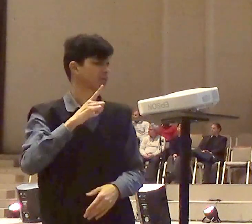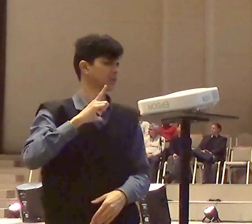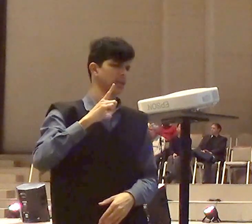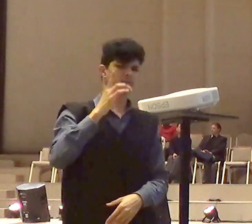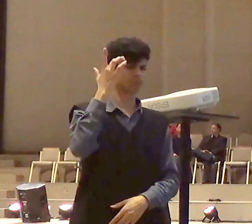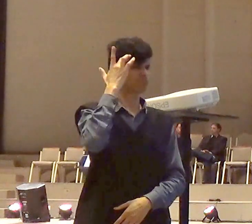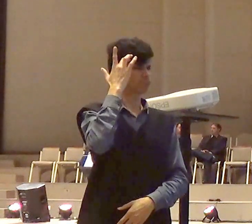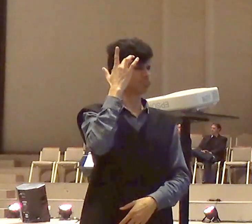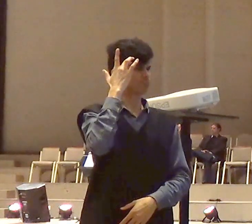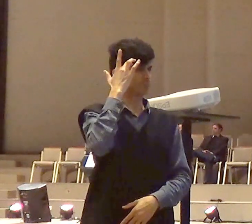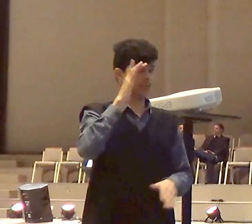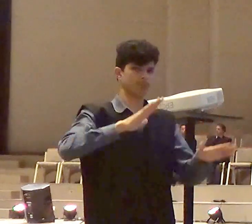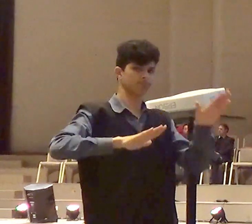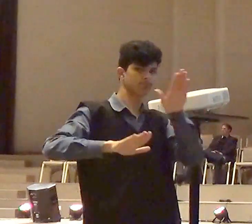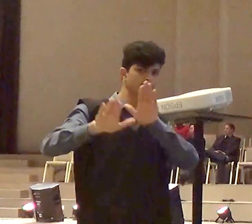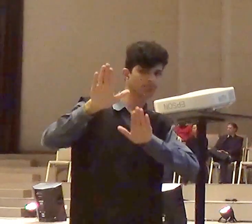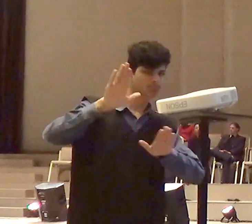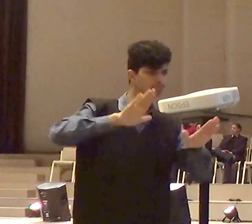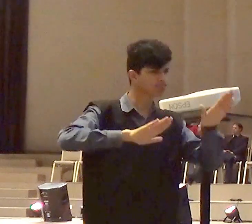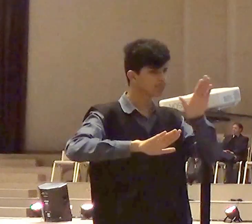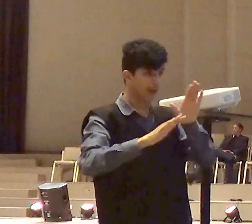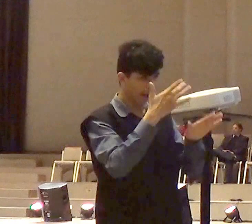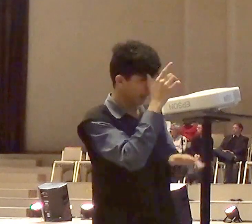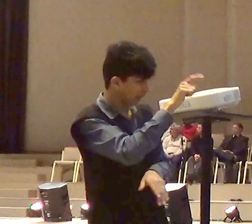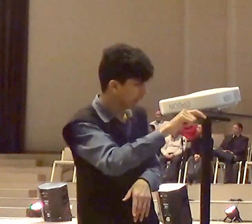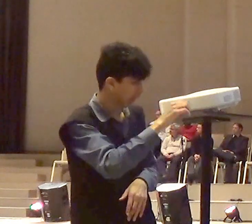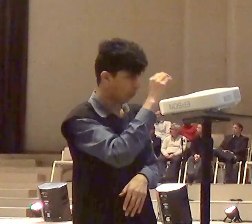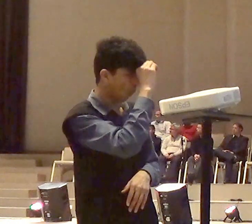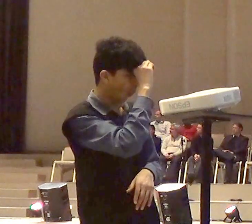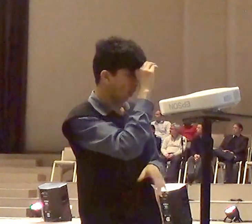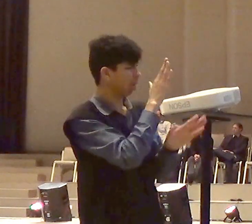o tolo é Impetuoso e irresponsável